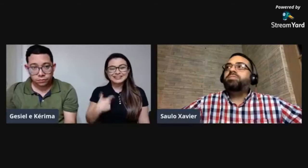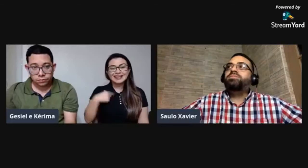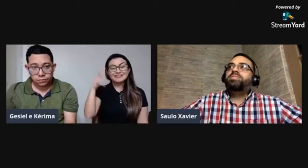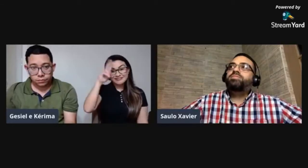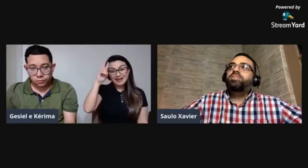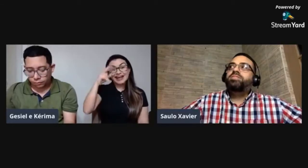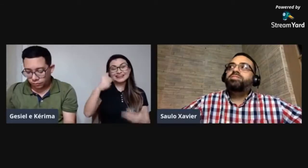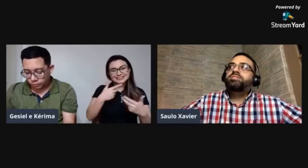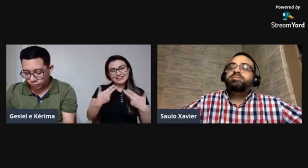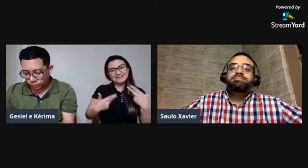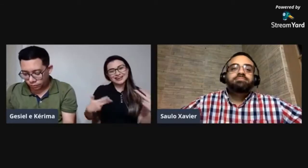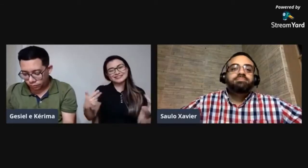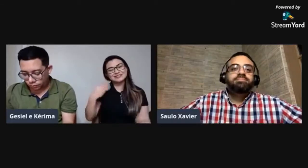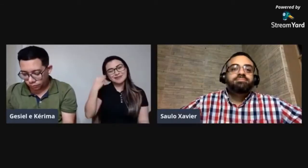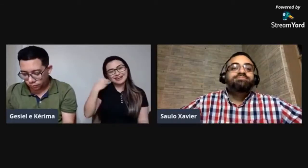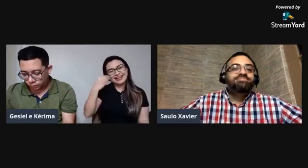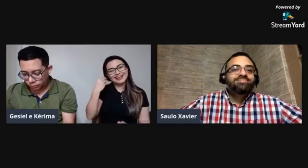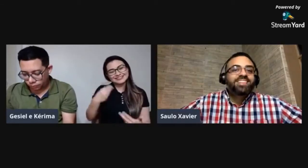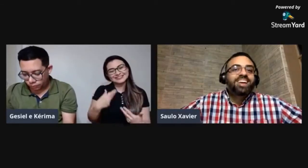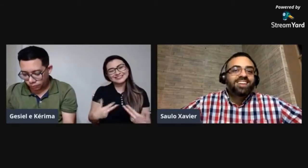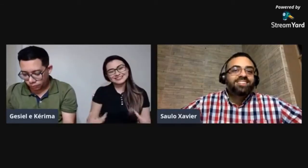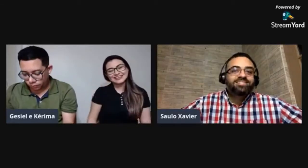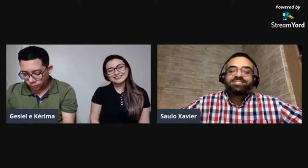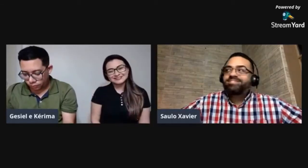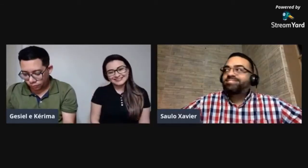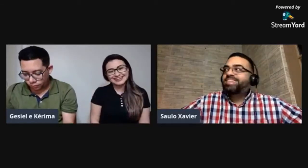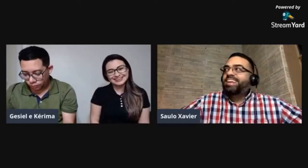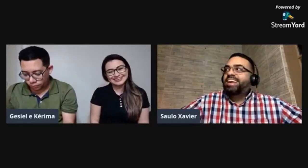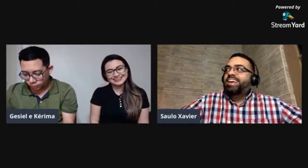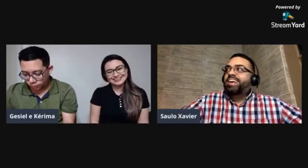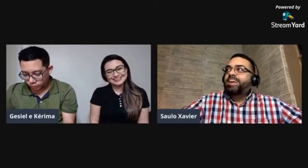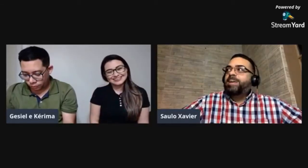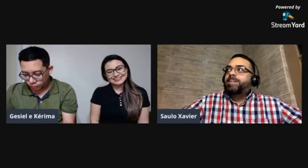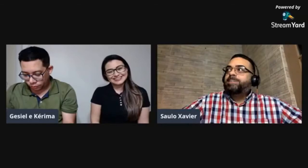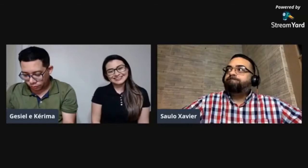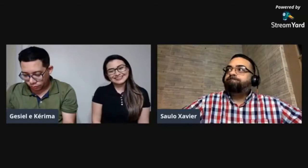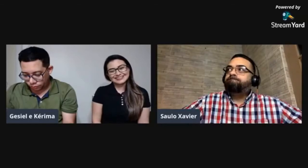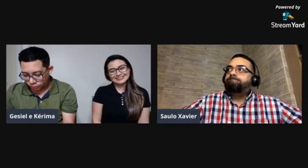Nossa, Que deve ter várias, né? Várias experiências.